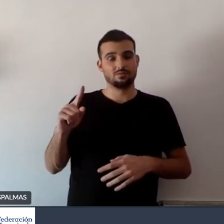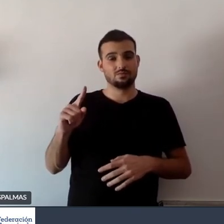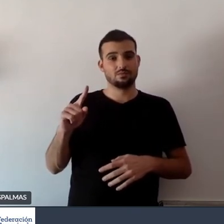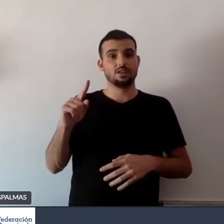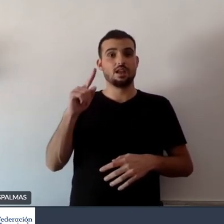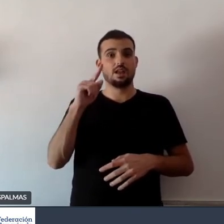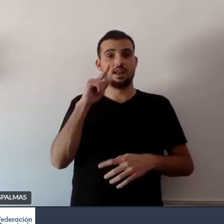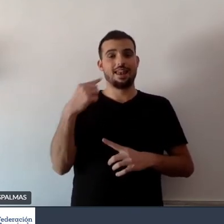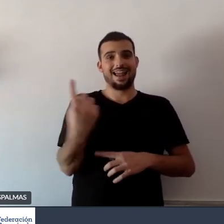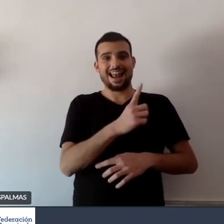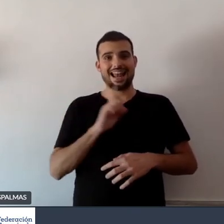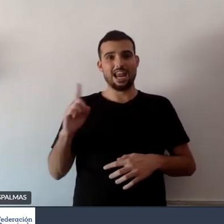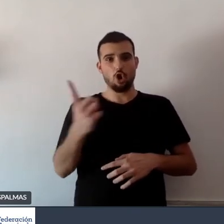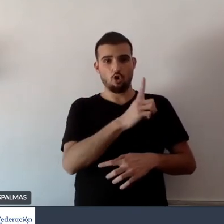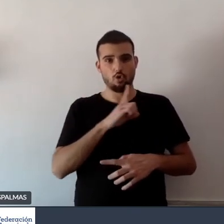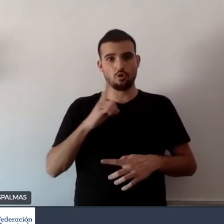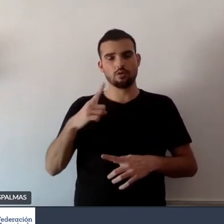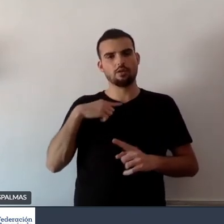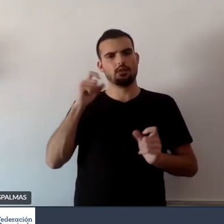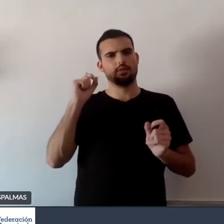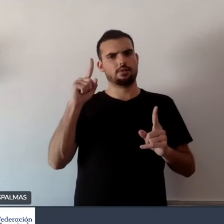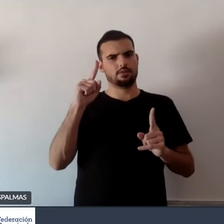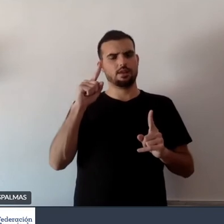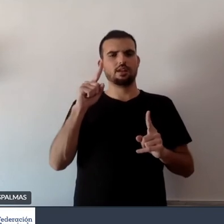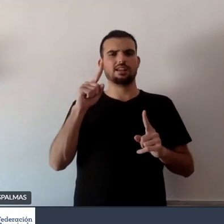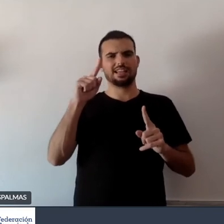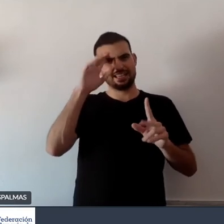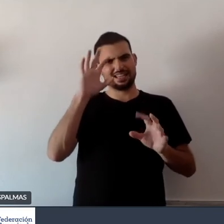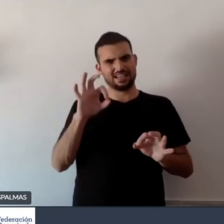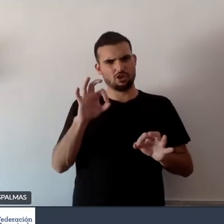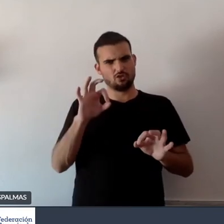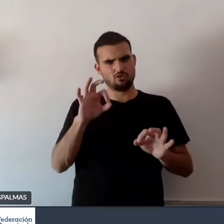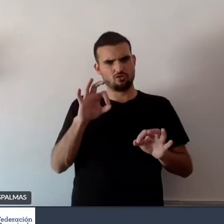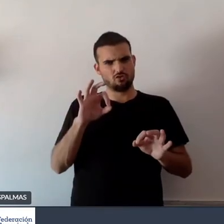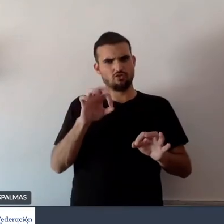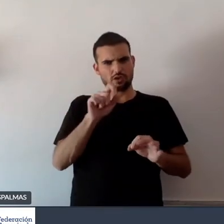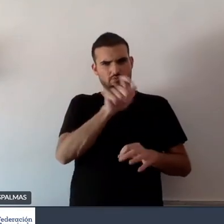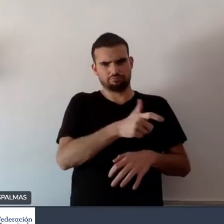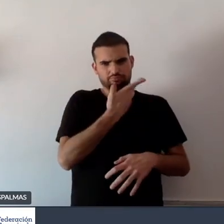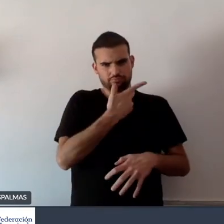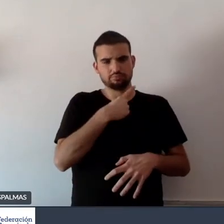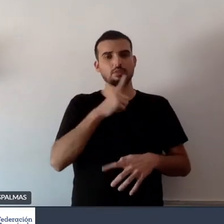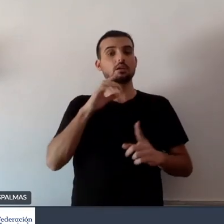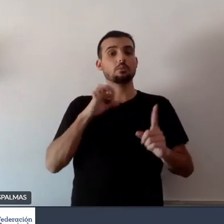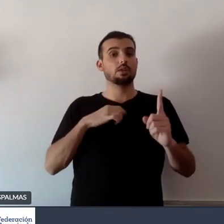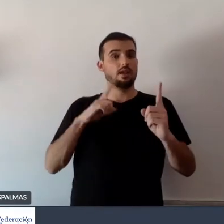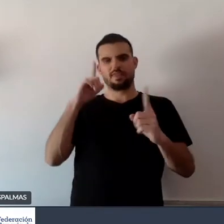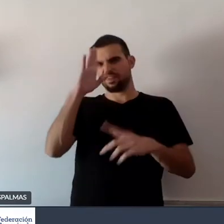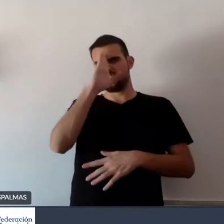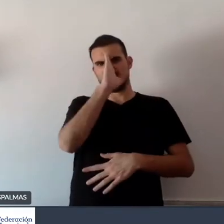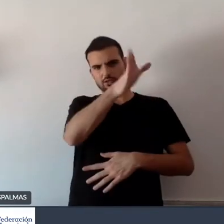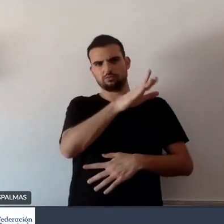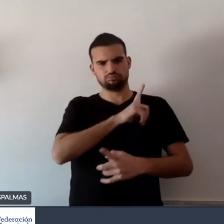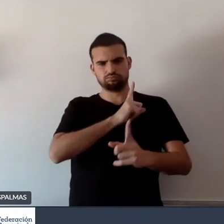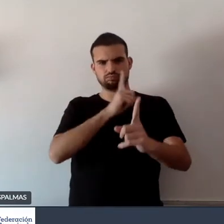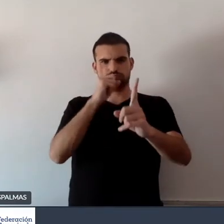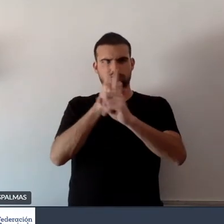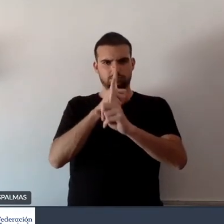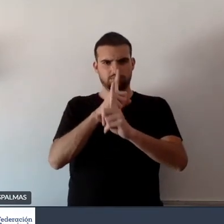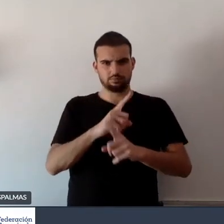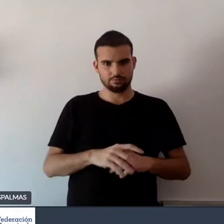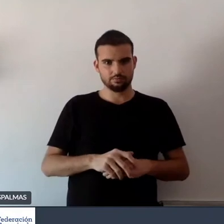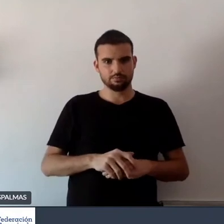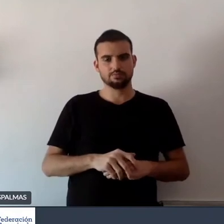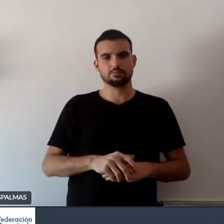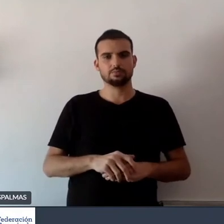rápidamente. Uriel Pauli, creo que es. Y se abre automáticamente. No, miento. Culpa mía. No es esta